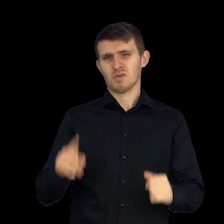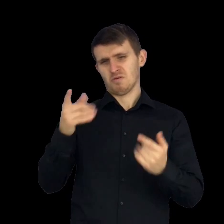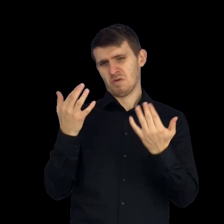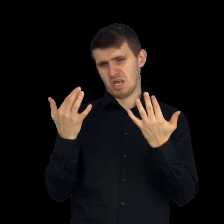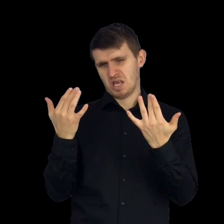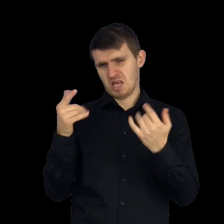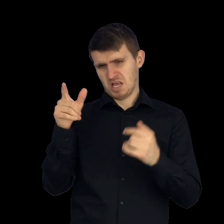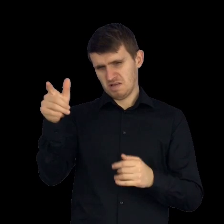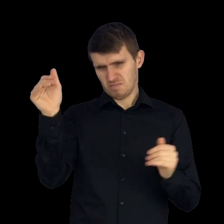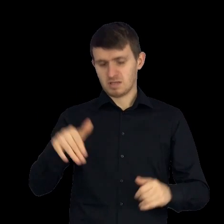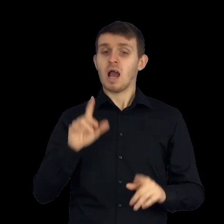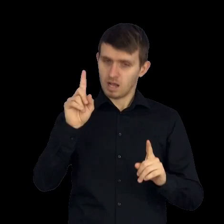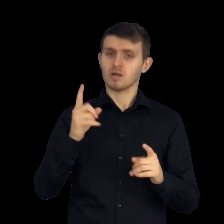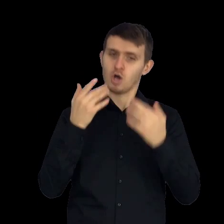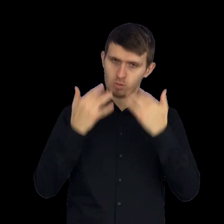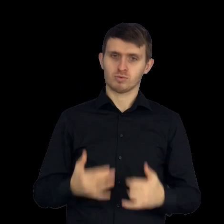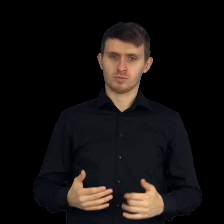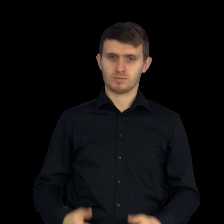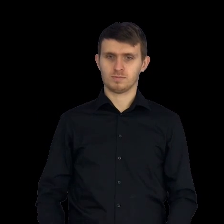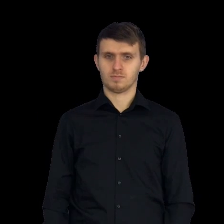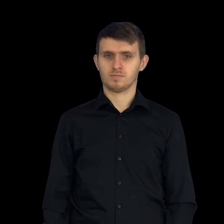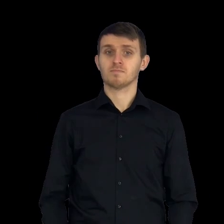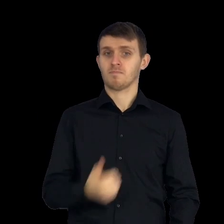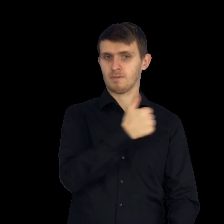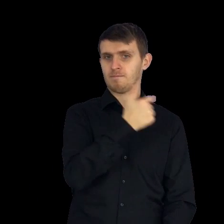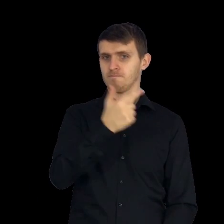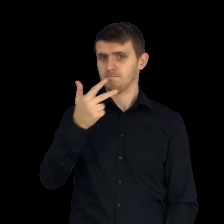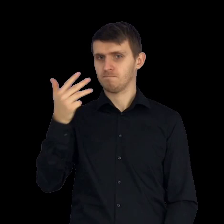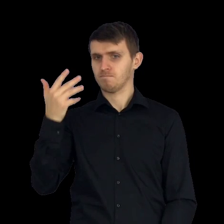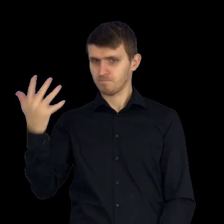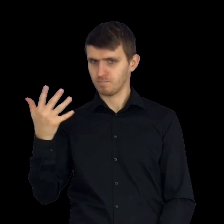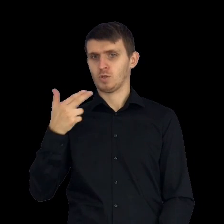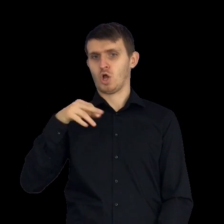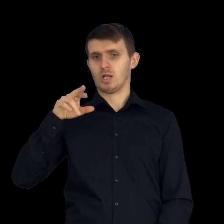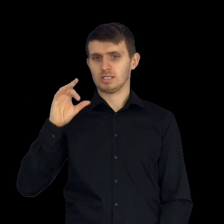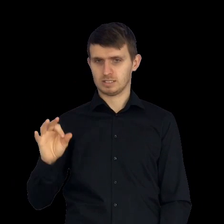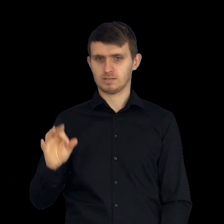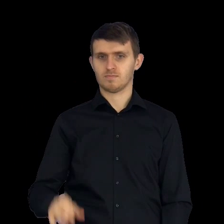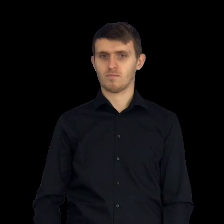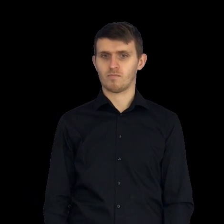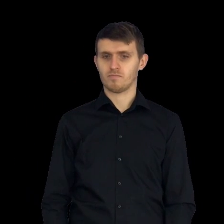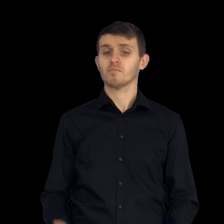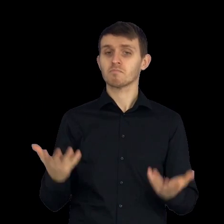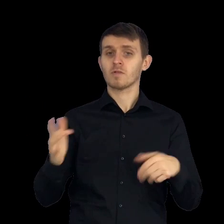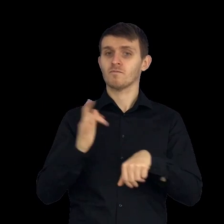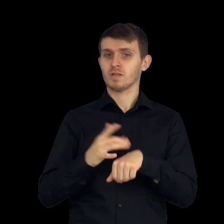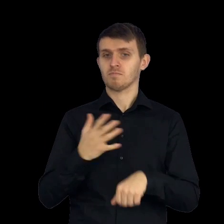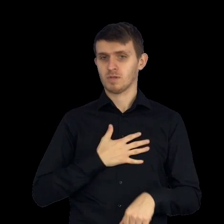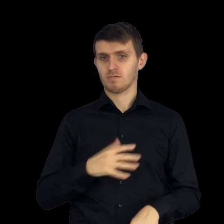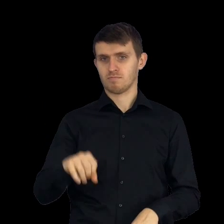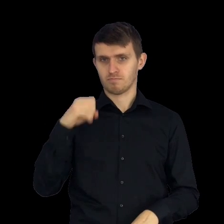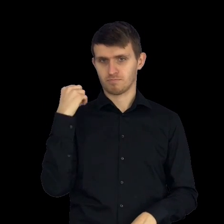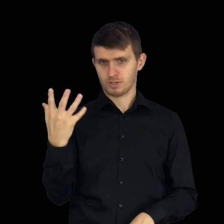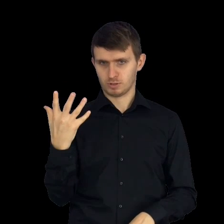Policzmy, ilu jest wszystkich. Być może to dla was łatwe, ale policzmy. Raz, dwa, trzy, cztery, pięciu